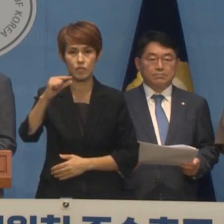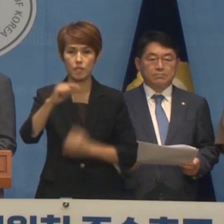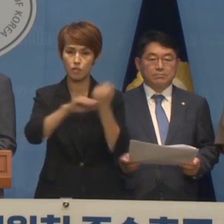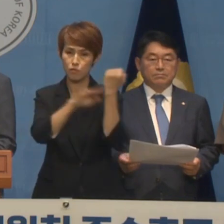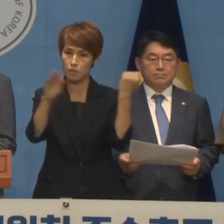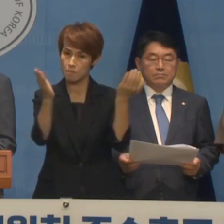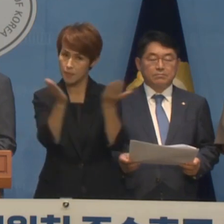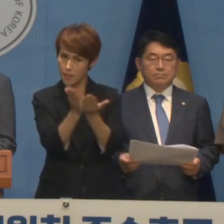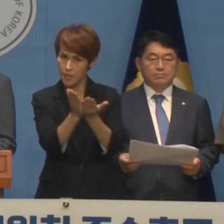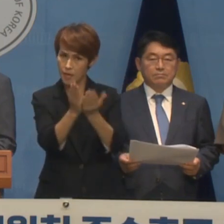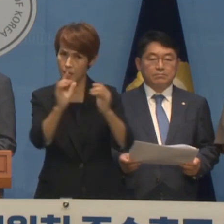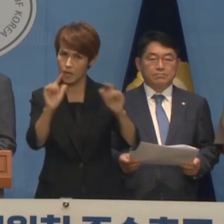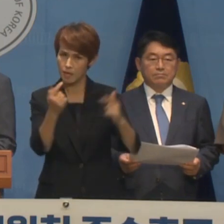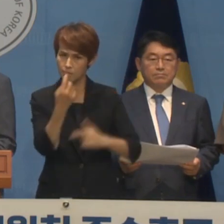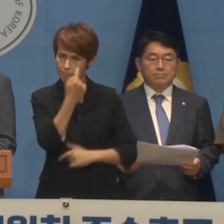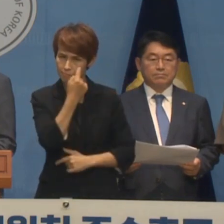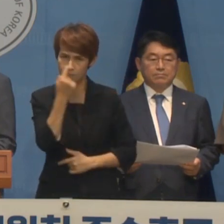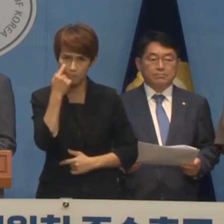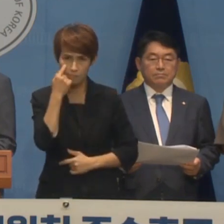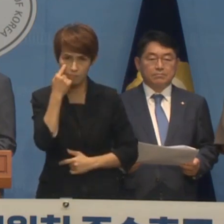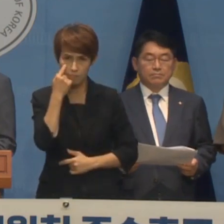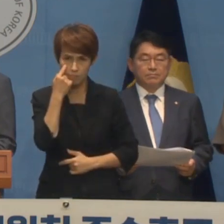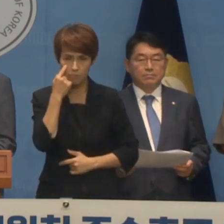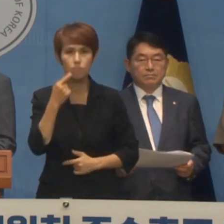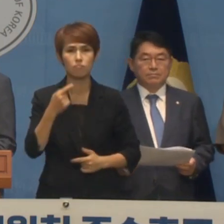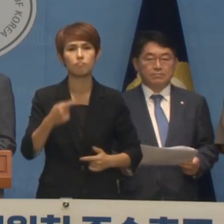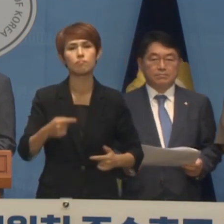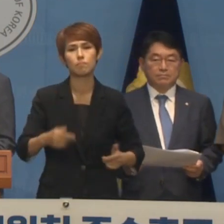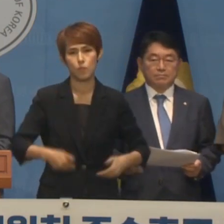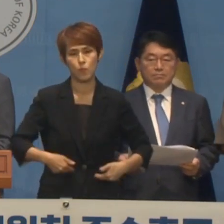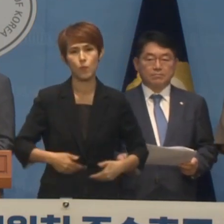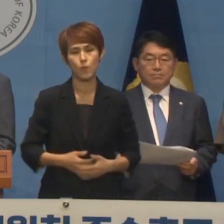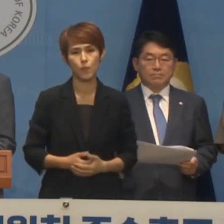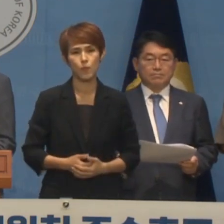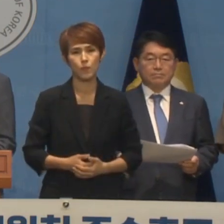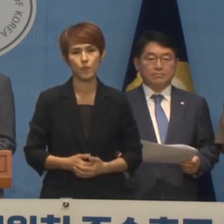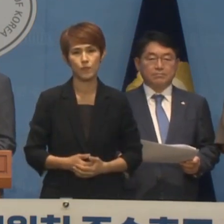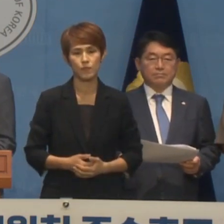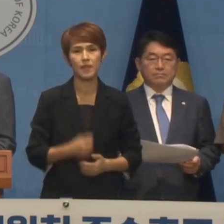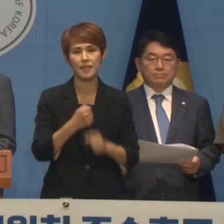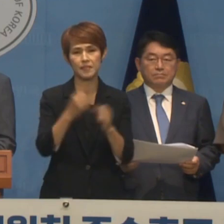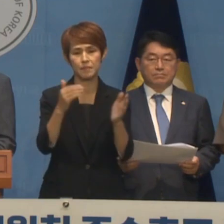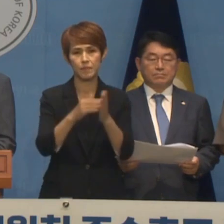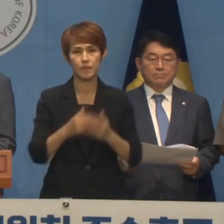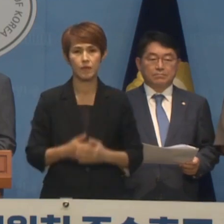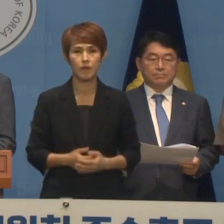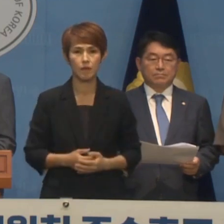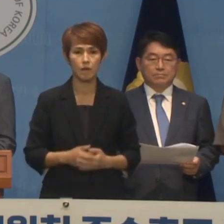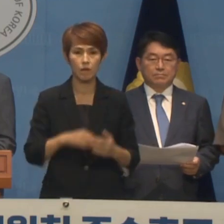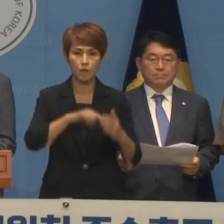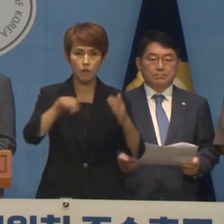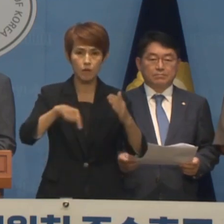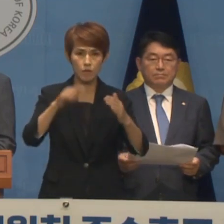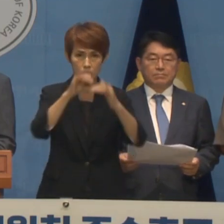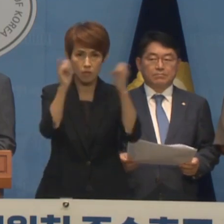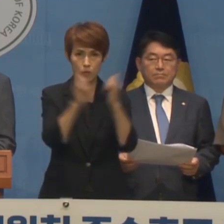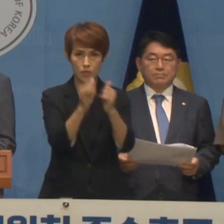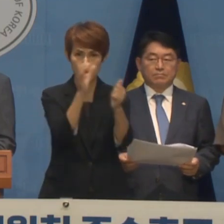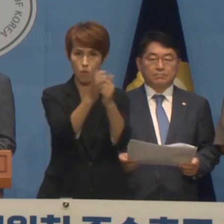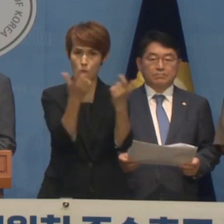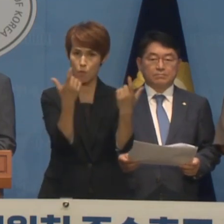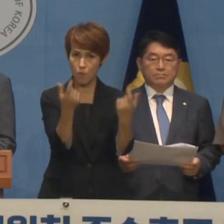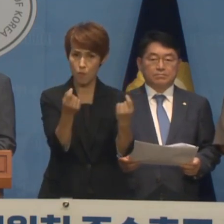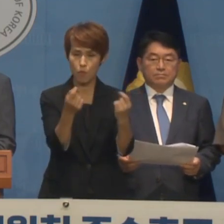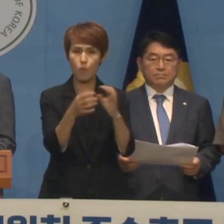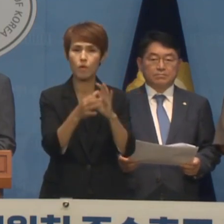여부에 대한 정량평가 및 정성평가 기준이 마련되어 있습니다. 그리고 그중 기업의 사회적 책임과 관련한